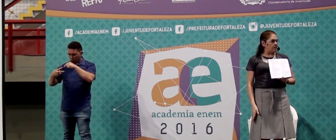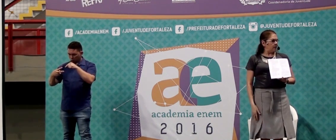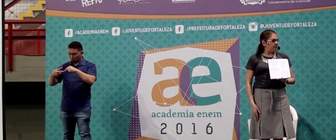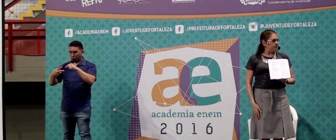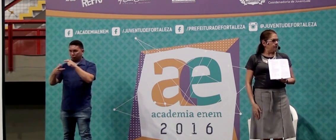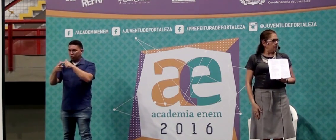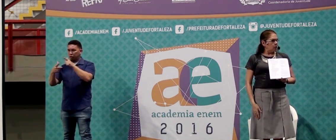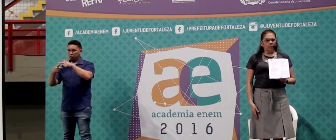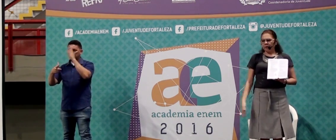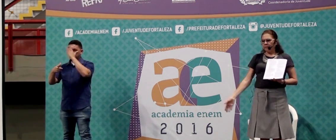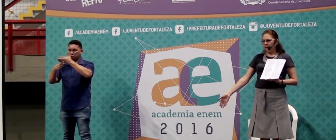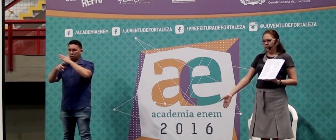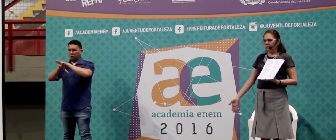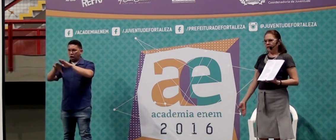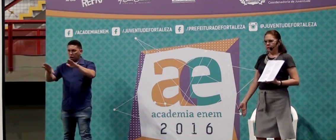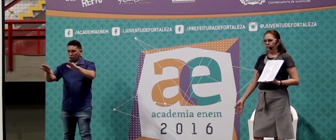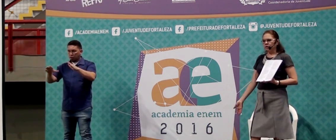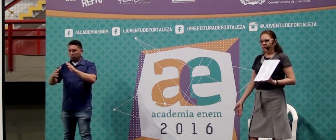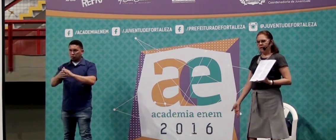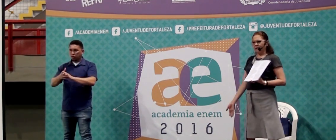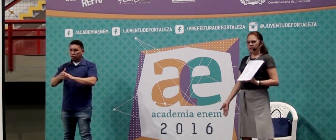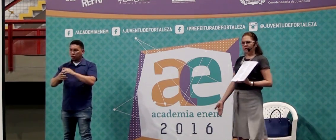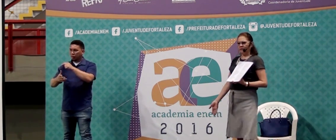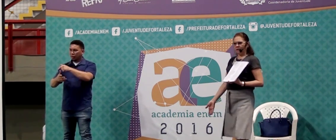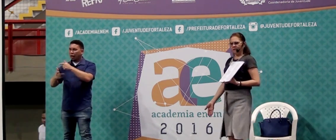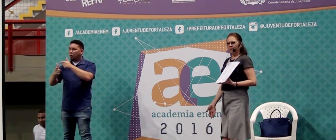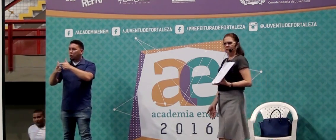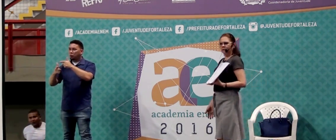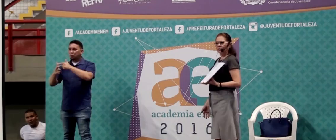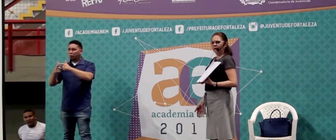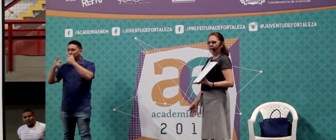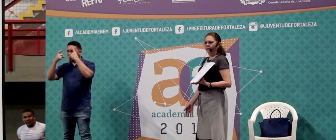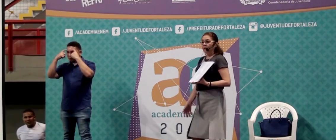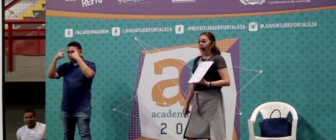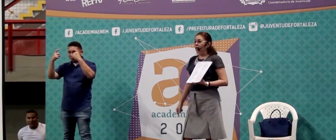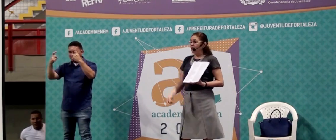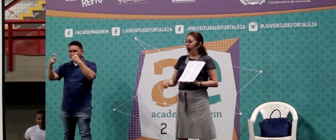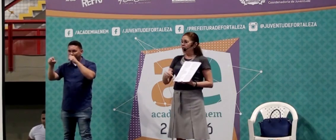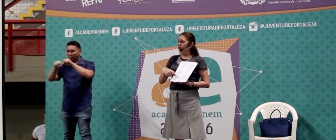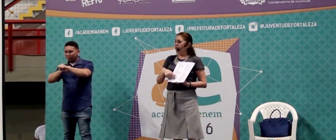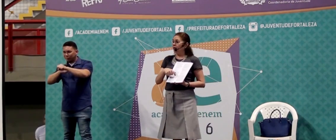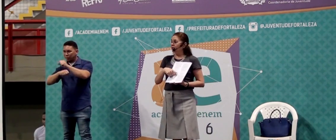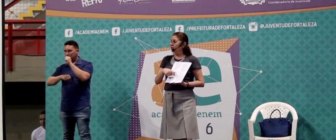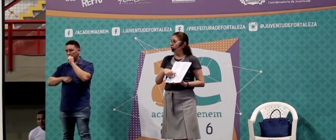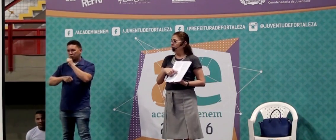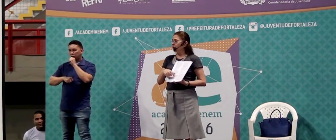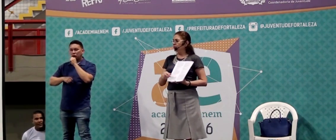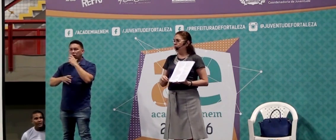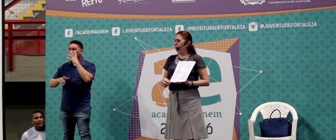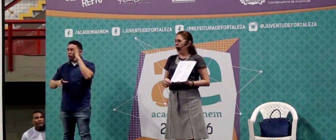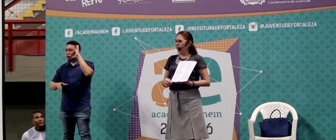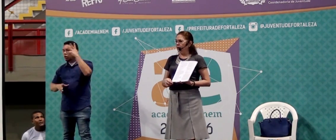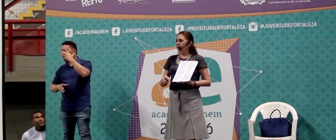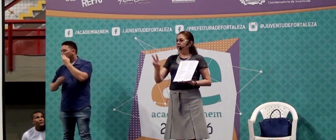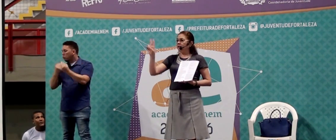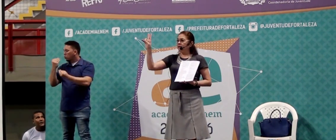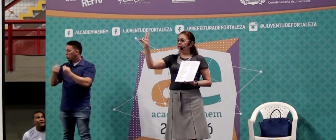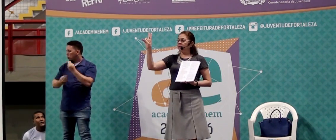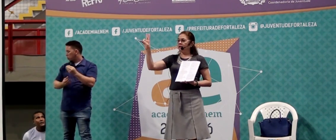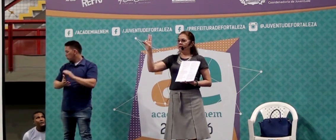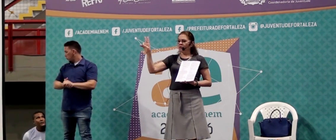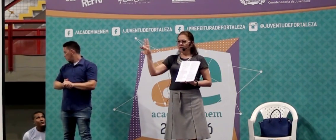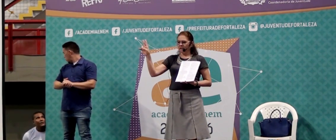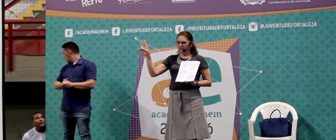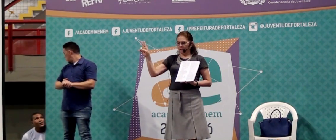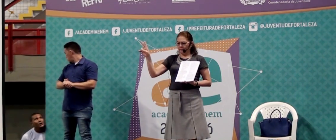aquele problema. O problema não era a continuidade da violência contra a mulher? Quem é que vai resolver esse problema? Você tem